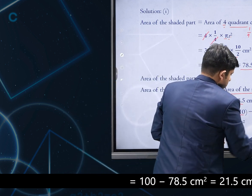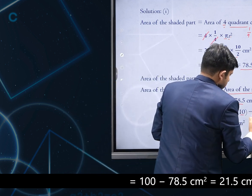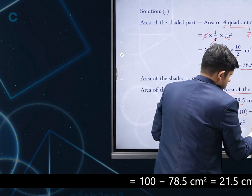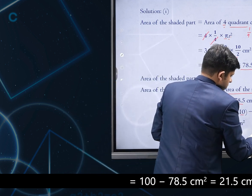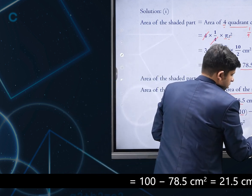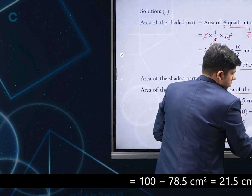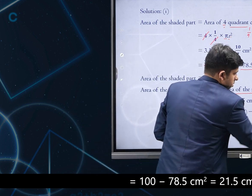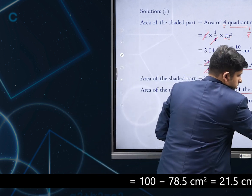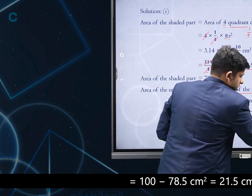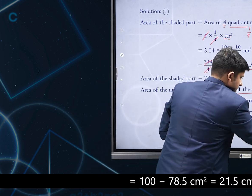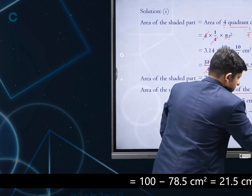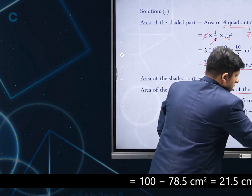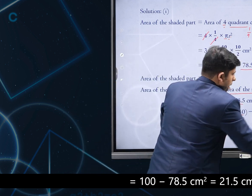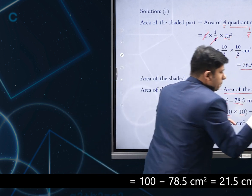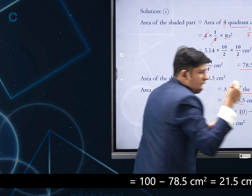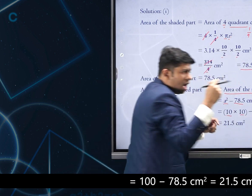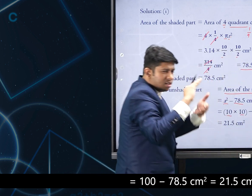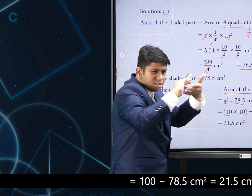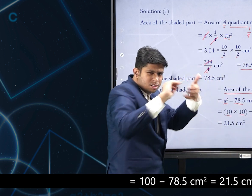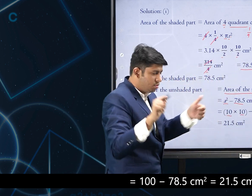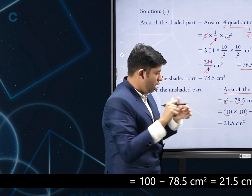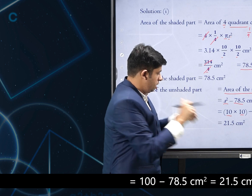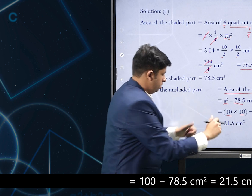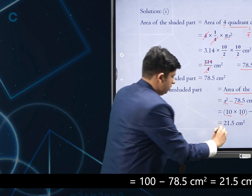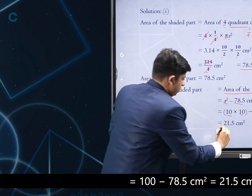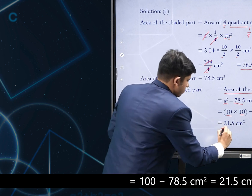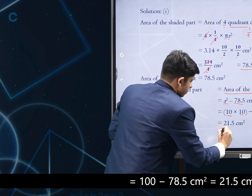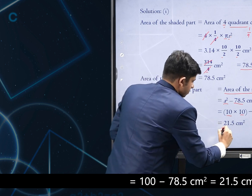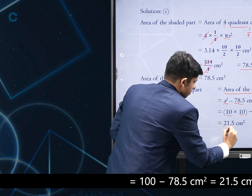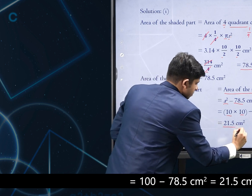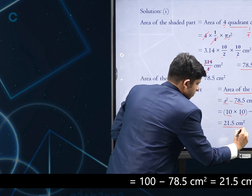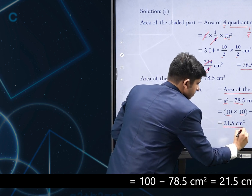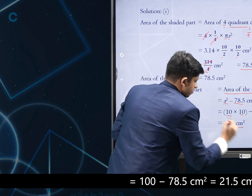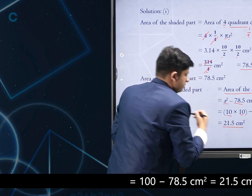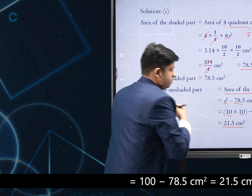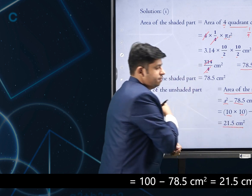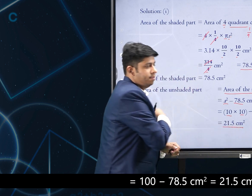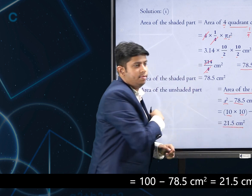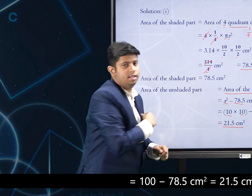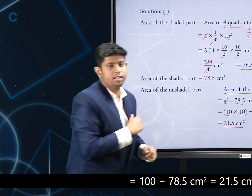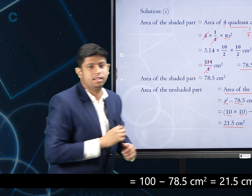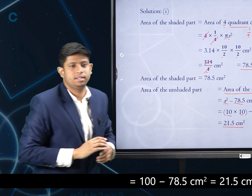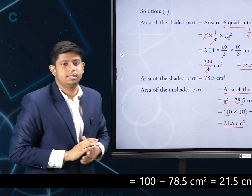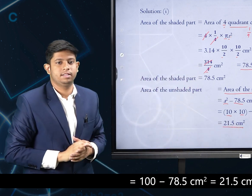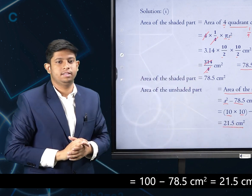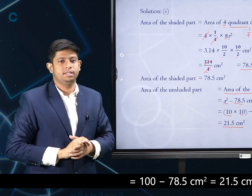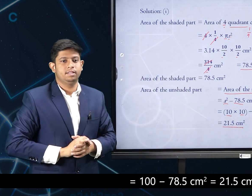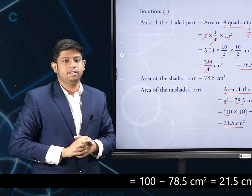= 100 మైనస్ 78.5 సెంటీమీటర్². = 21.5